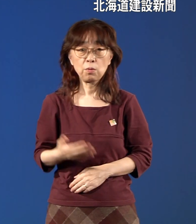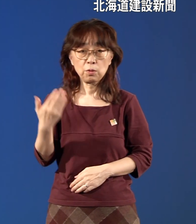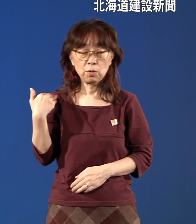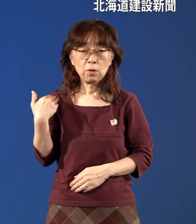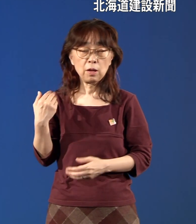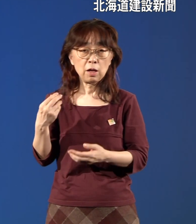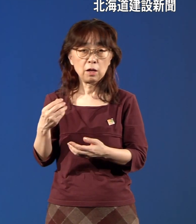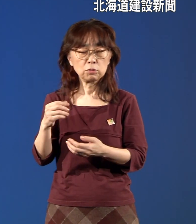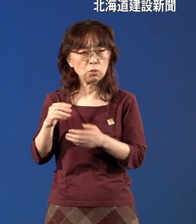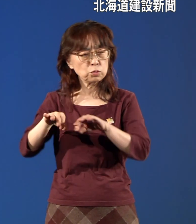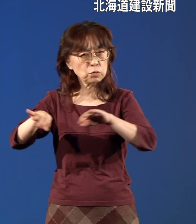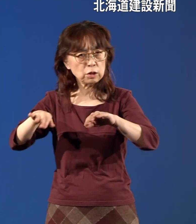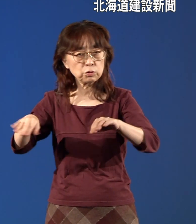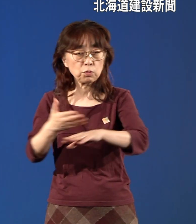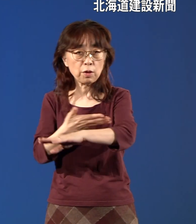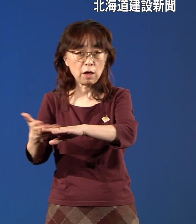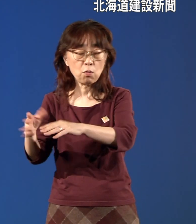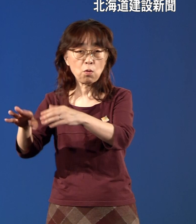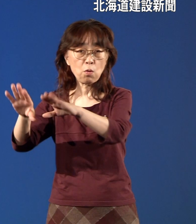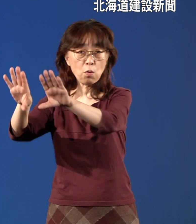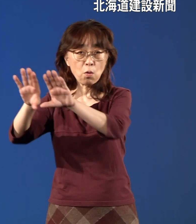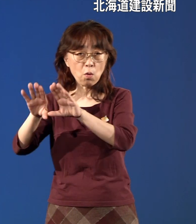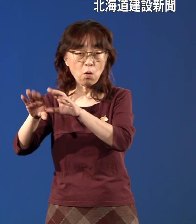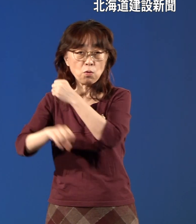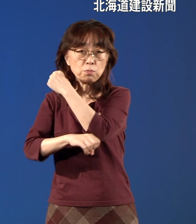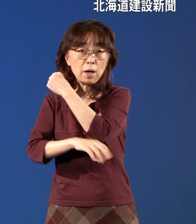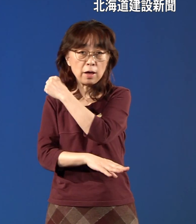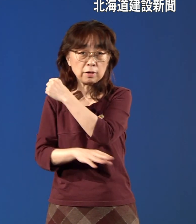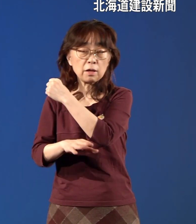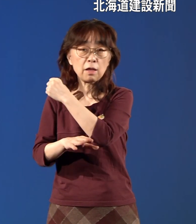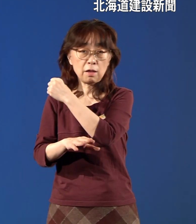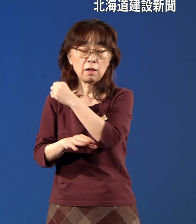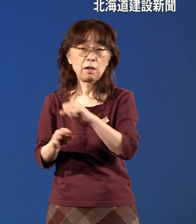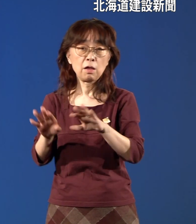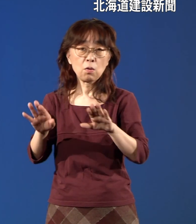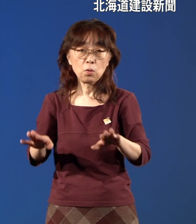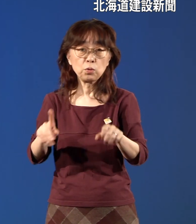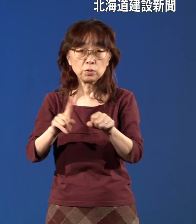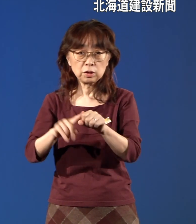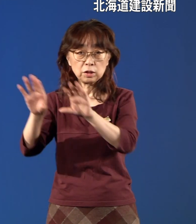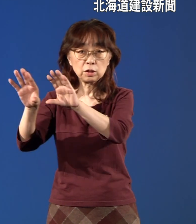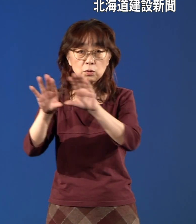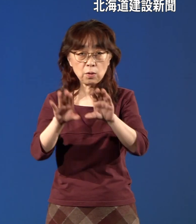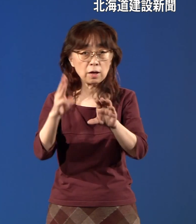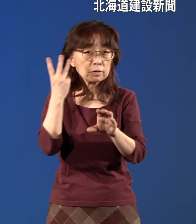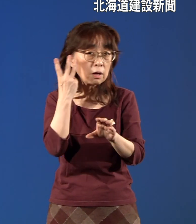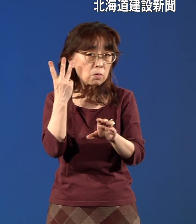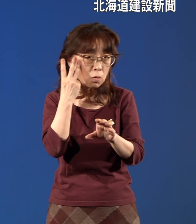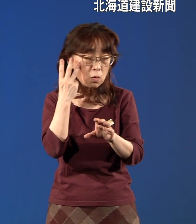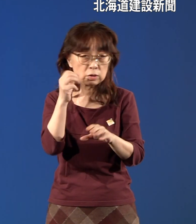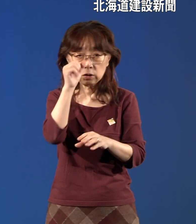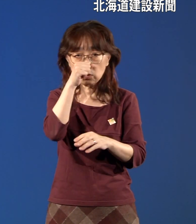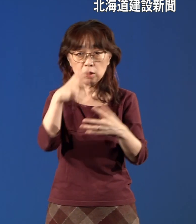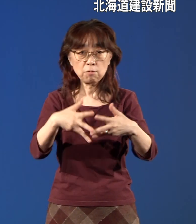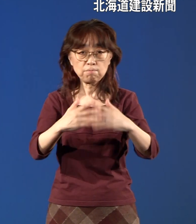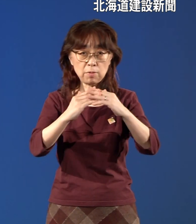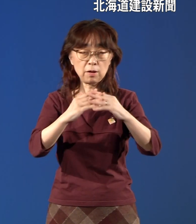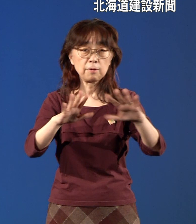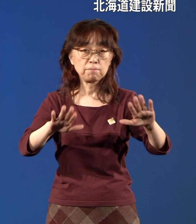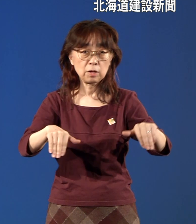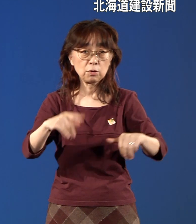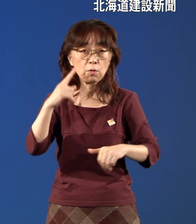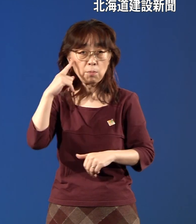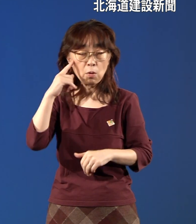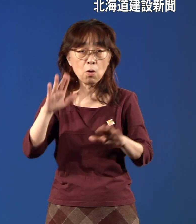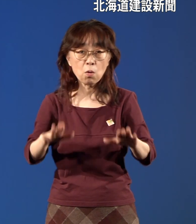て、その上で今年今シーズンについては予算編成されてたと思うんですけれども、今回の大雪